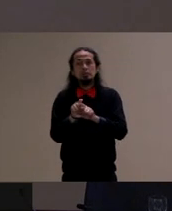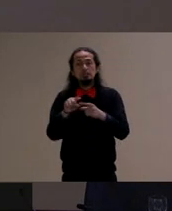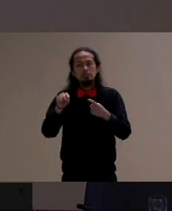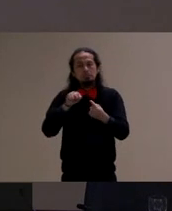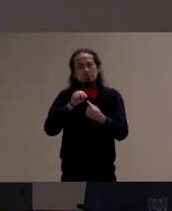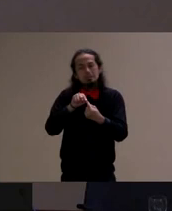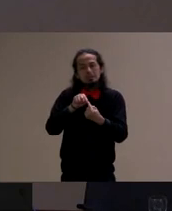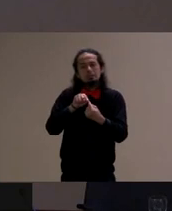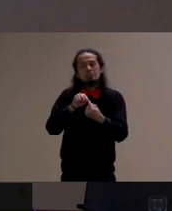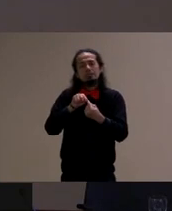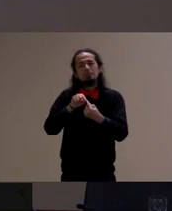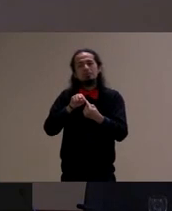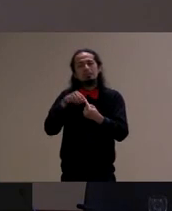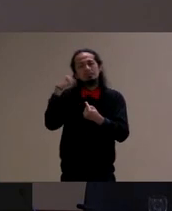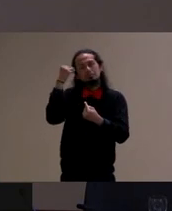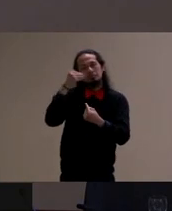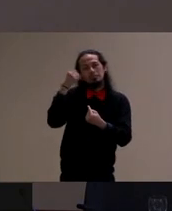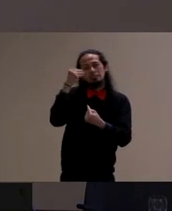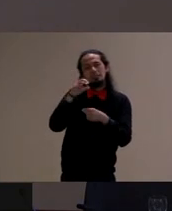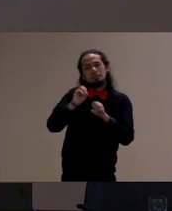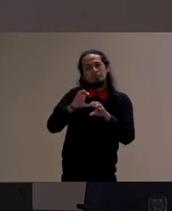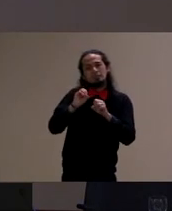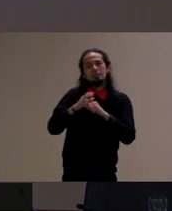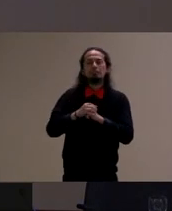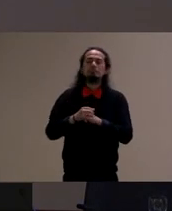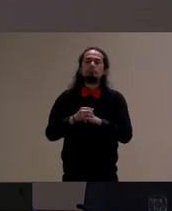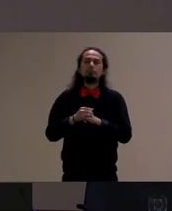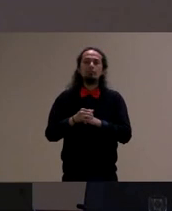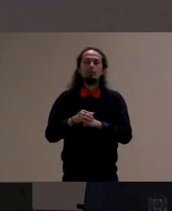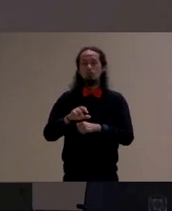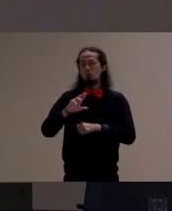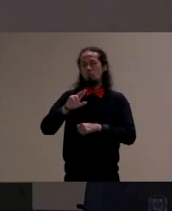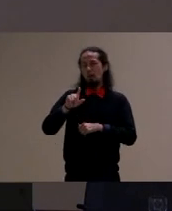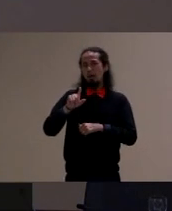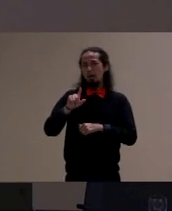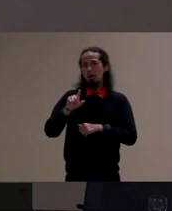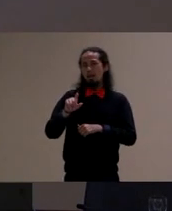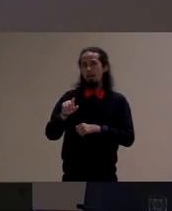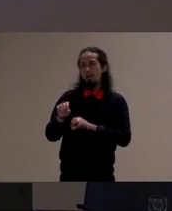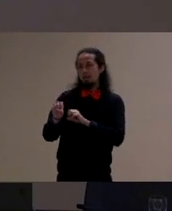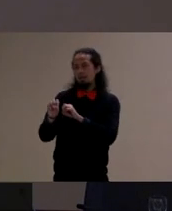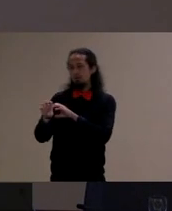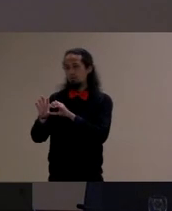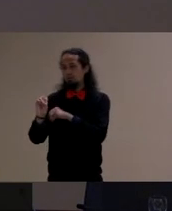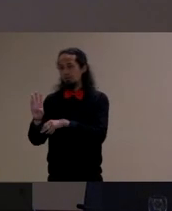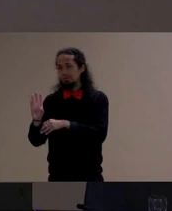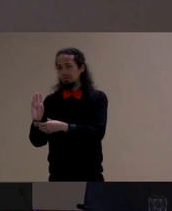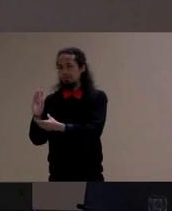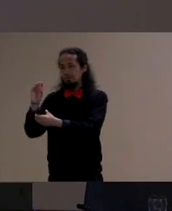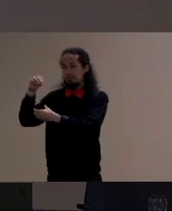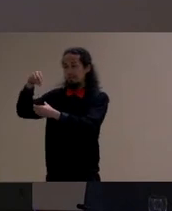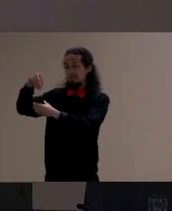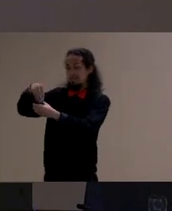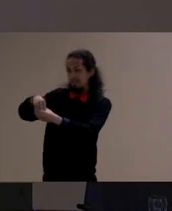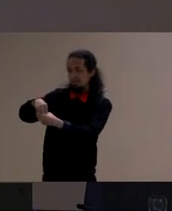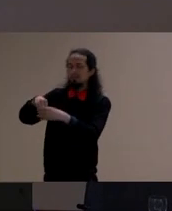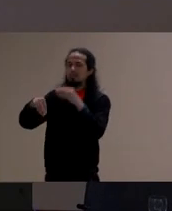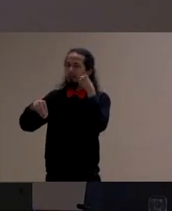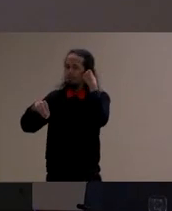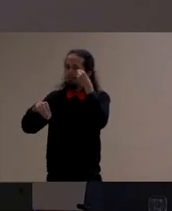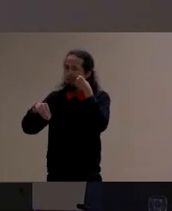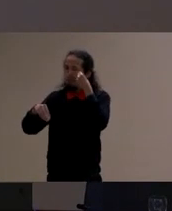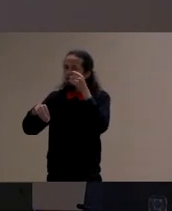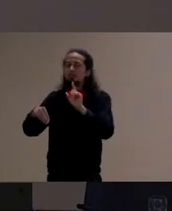educativa e não da educação da experiência né e manter e